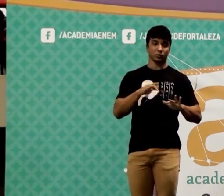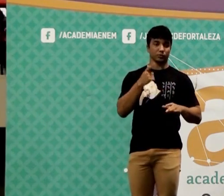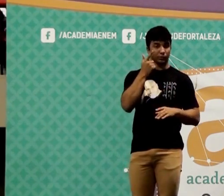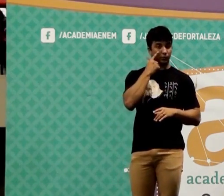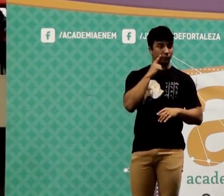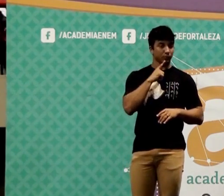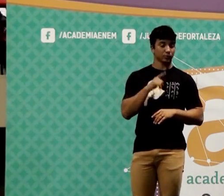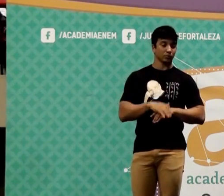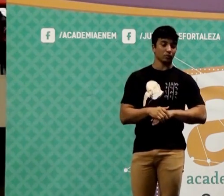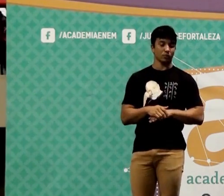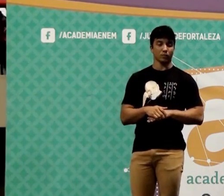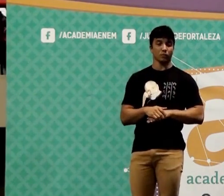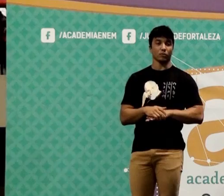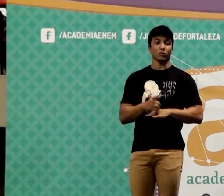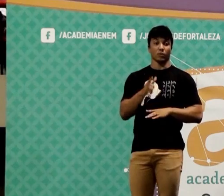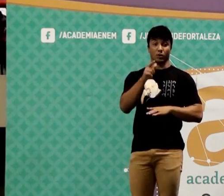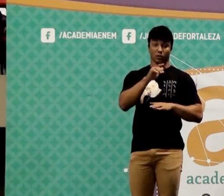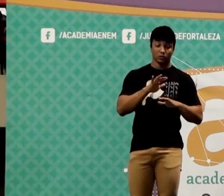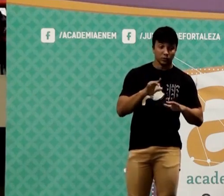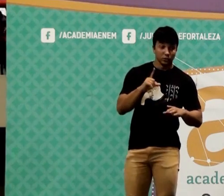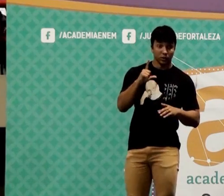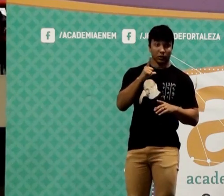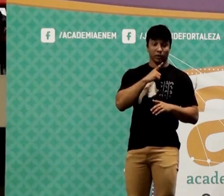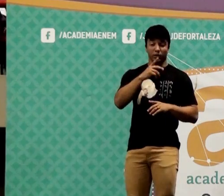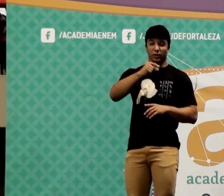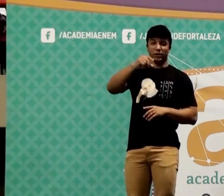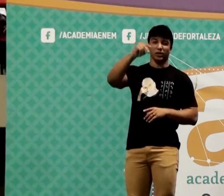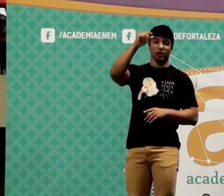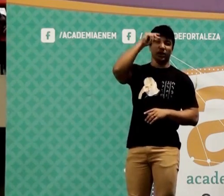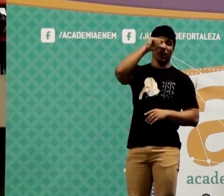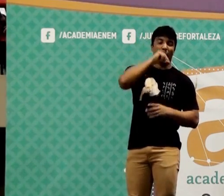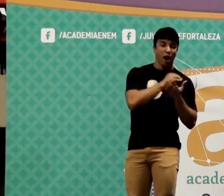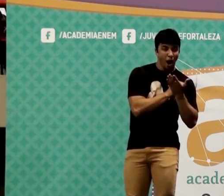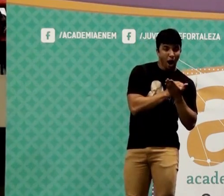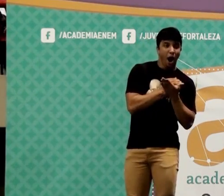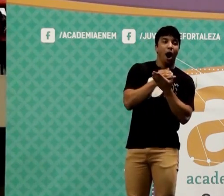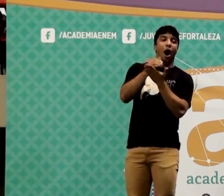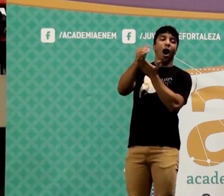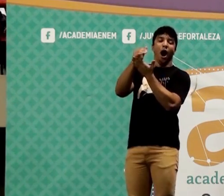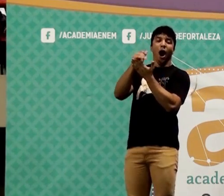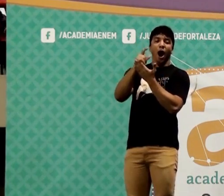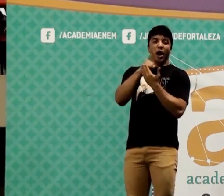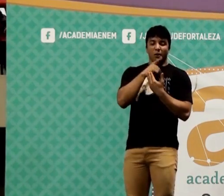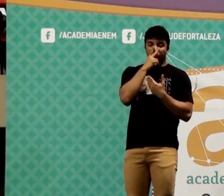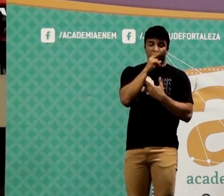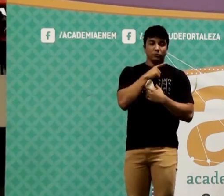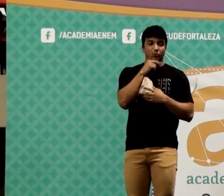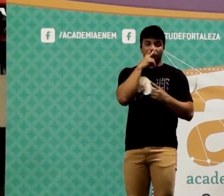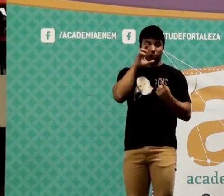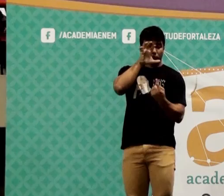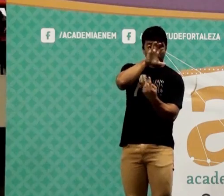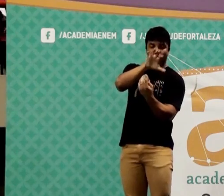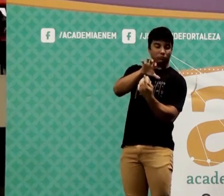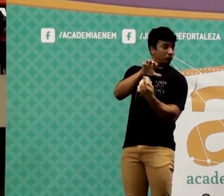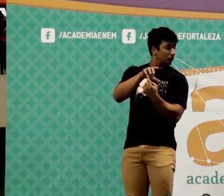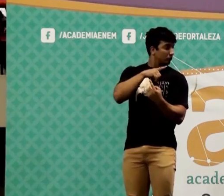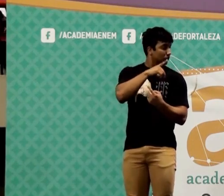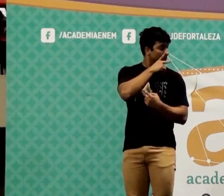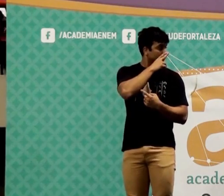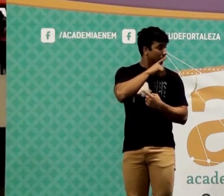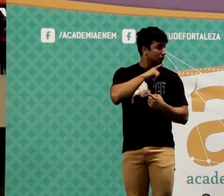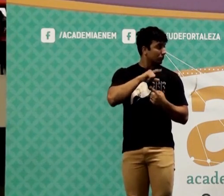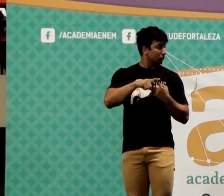está pedindo, ó. A Idade Média é um extenso período da história do Ocidente, cuja memória é construída e reconstruída